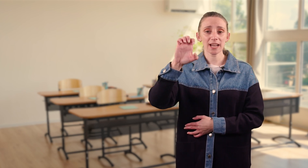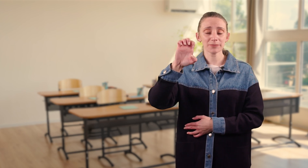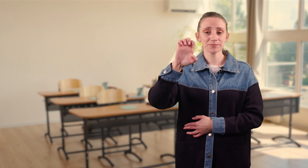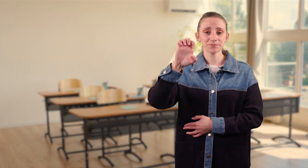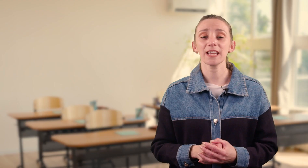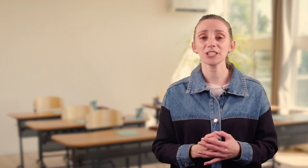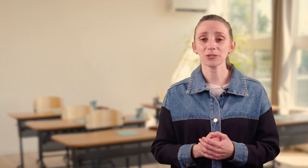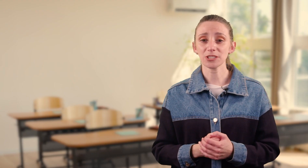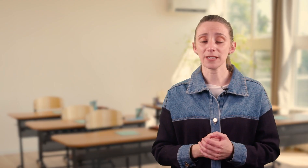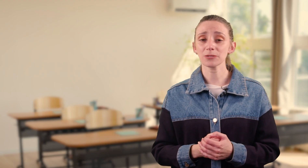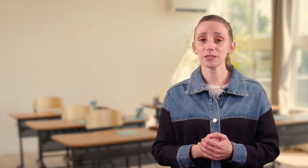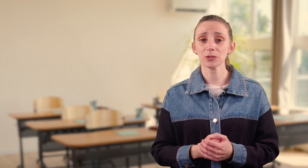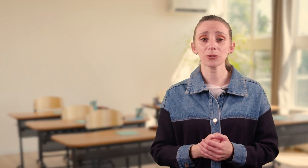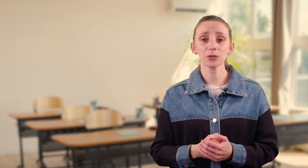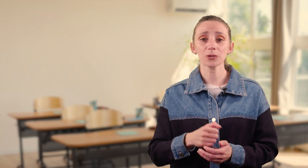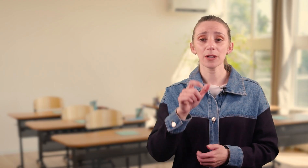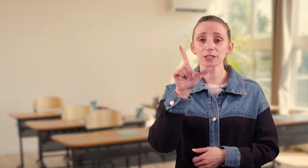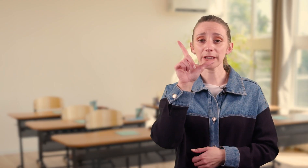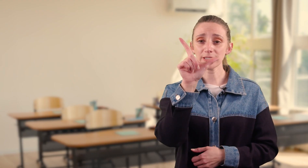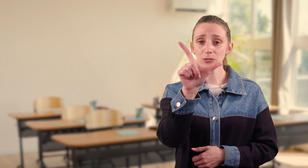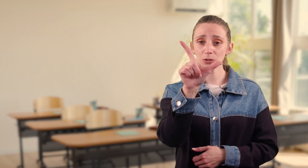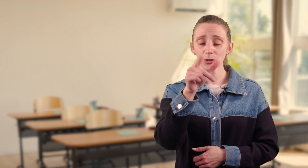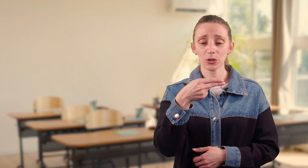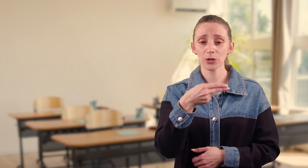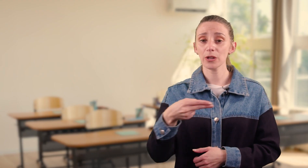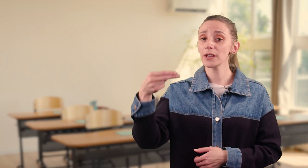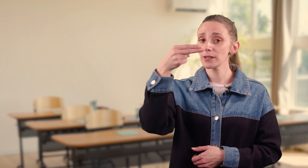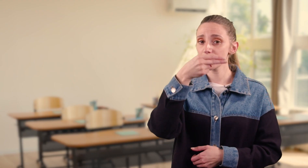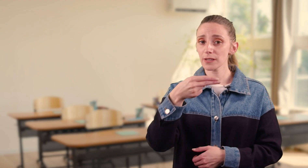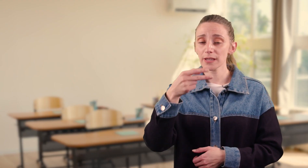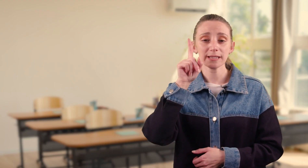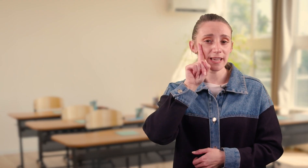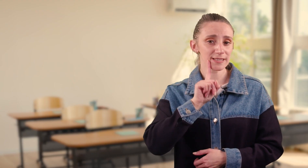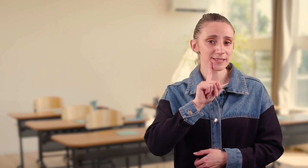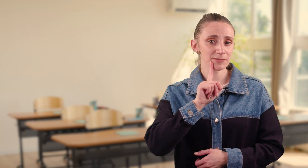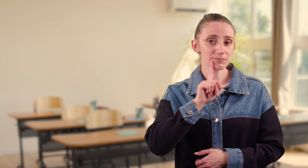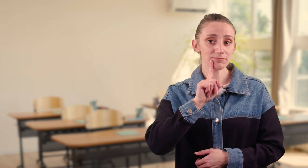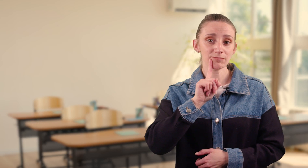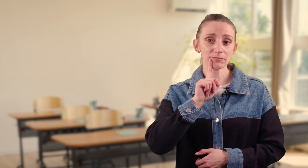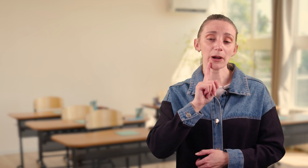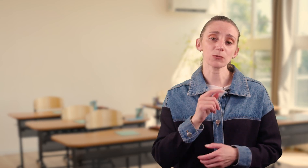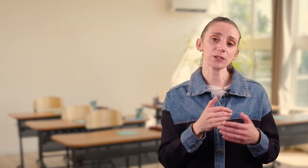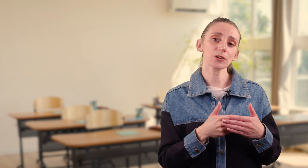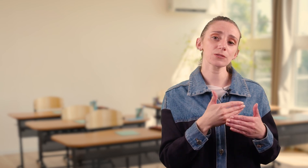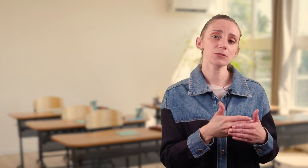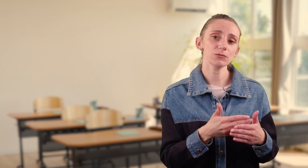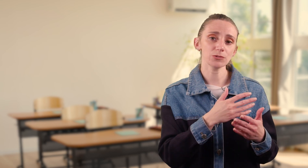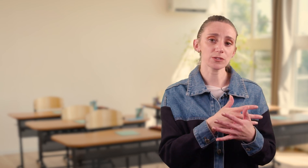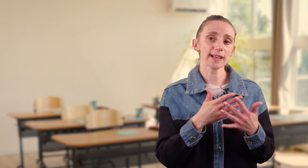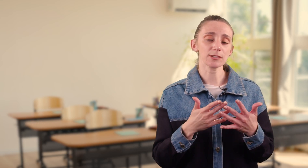Michel. Et j'ai enchaîné en disant que j'avais 2 nièces. Par conséquent, vu que c'est à la